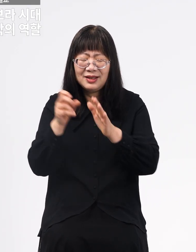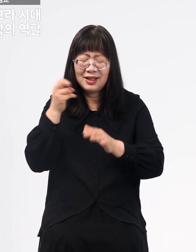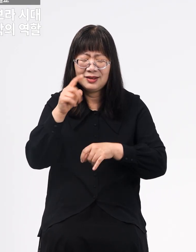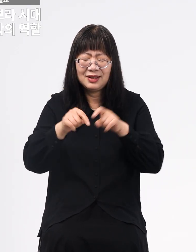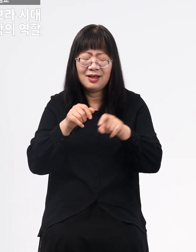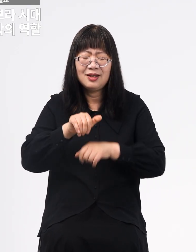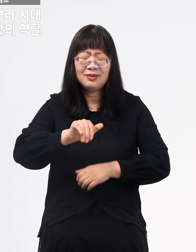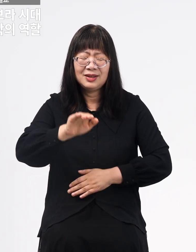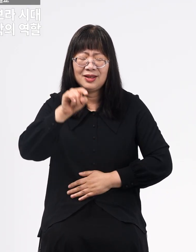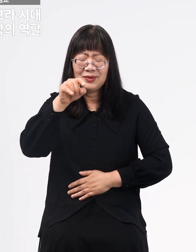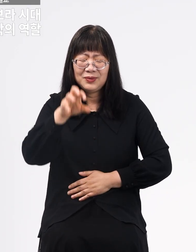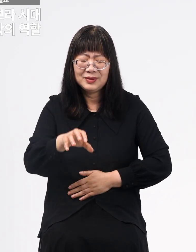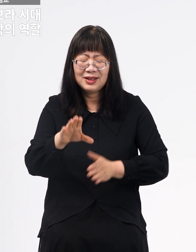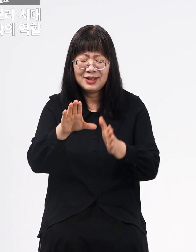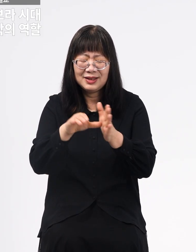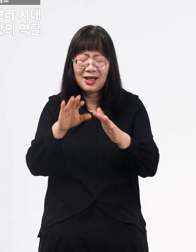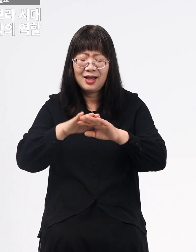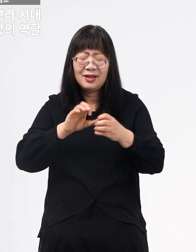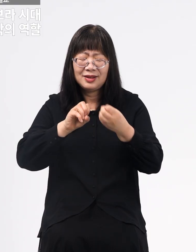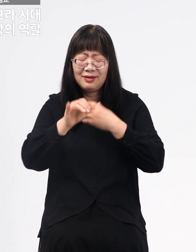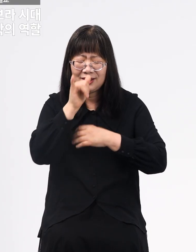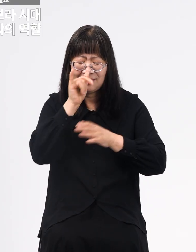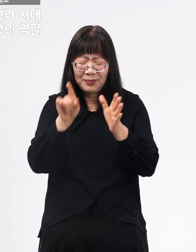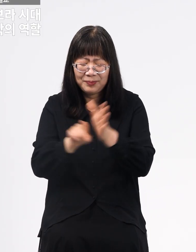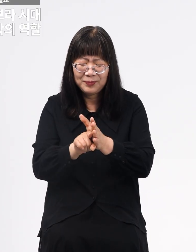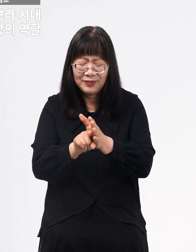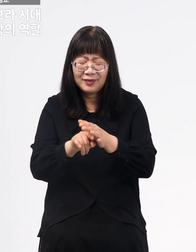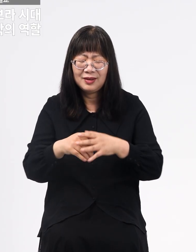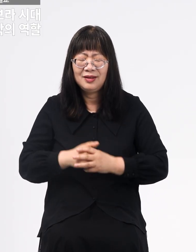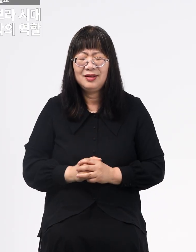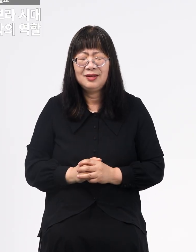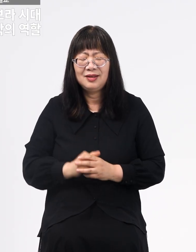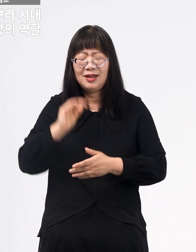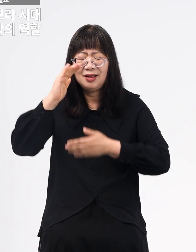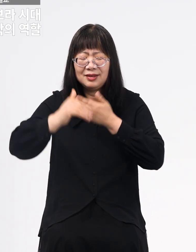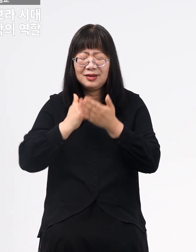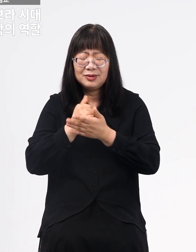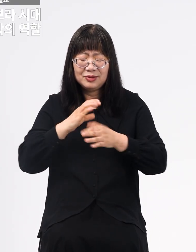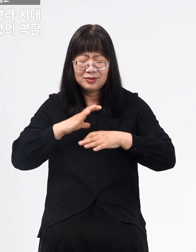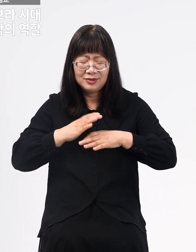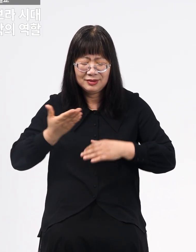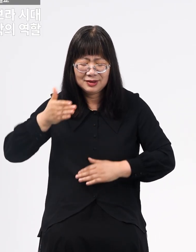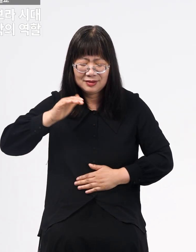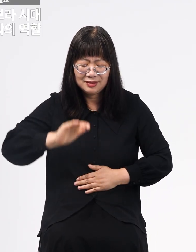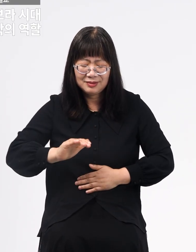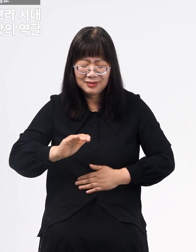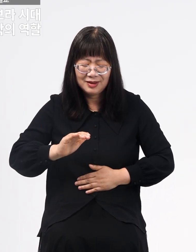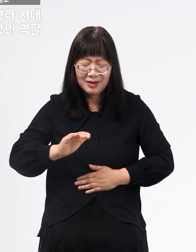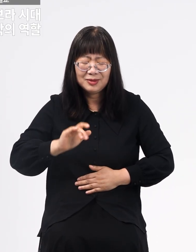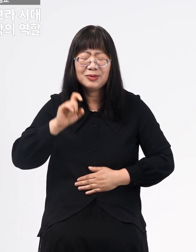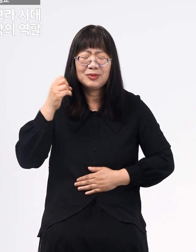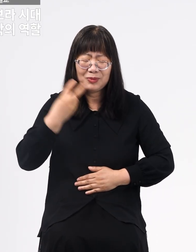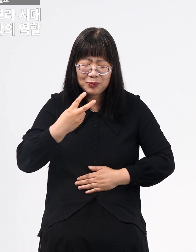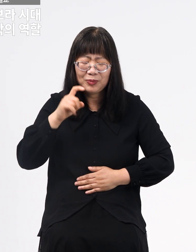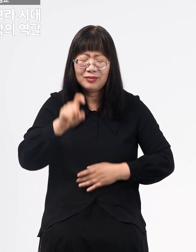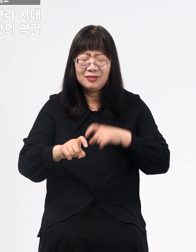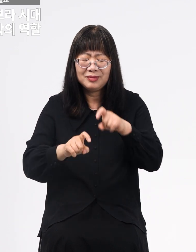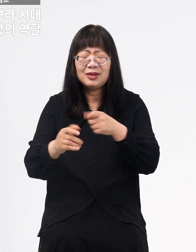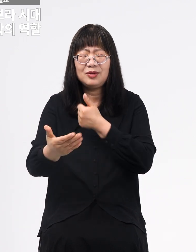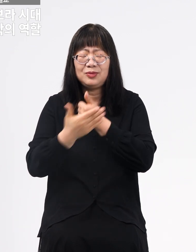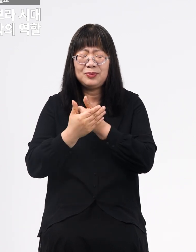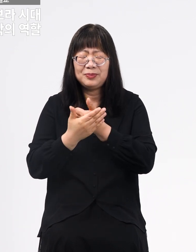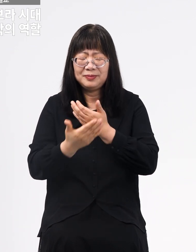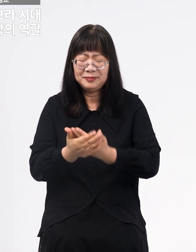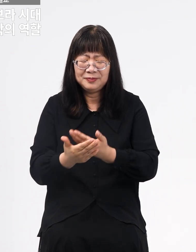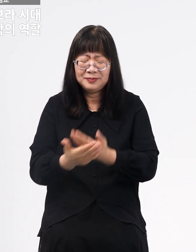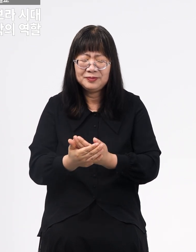나아갑니다. 거기에 시대의 해답이 있음을 믿습니다. 하나님, 두렵지만 한 걸음을 띱니다.